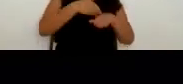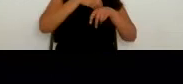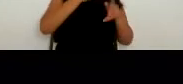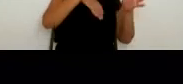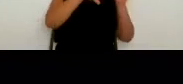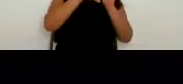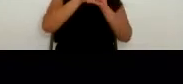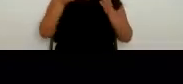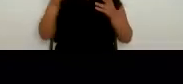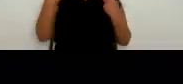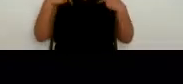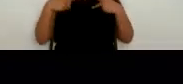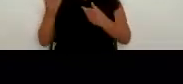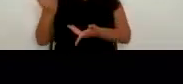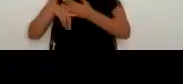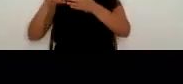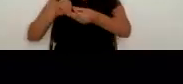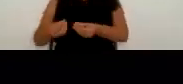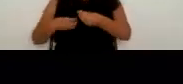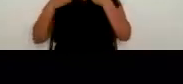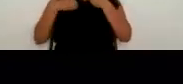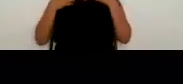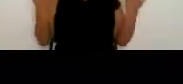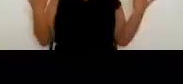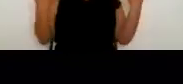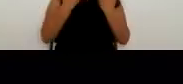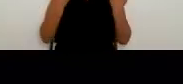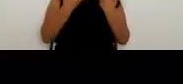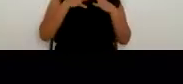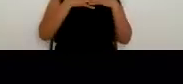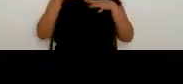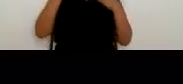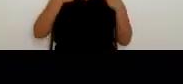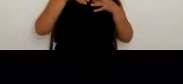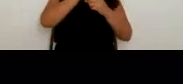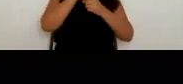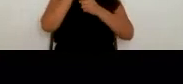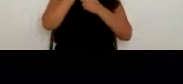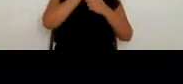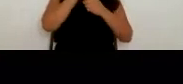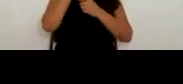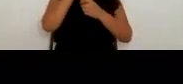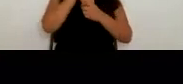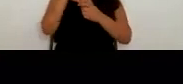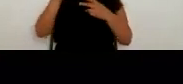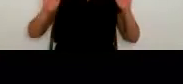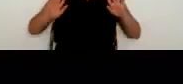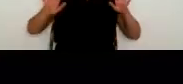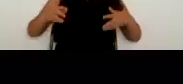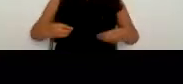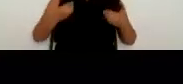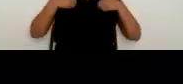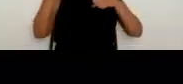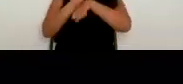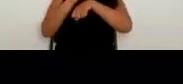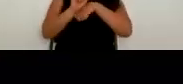vivienda también nos da cuenta de esa promiscuidad si hay hacinamiento y de las condiciones de vida cotidiana que las personas